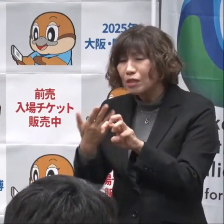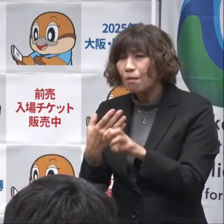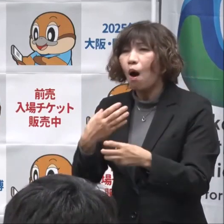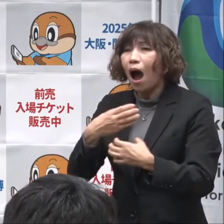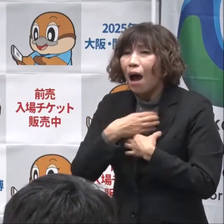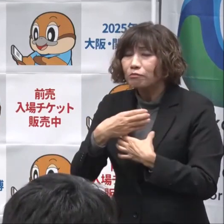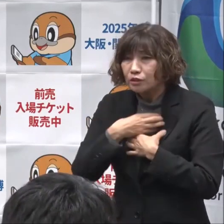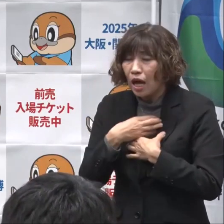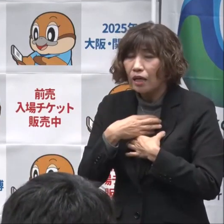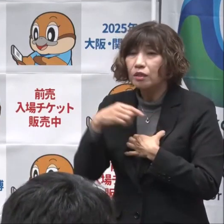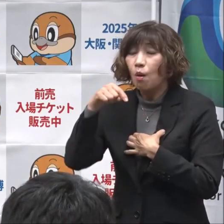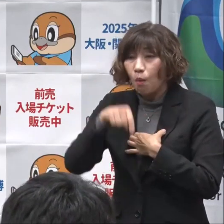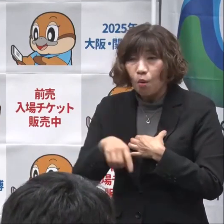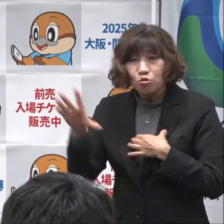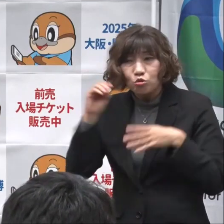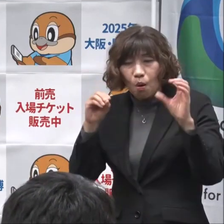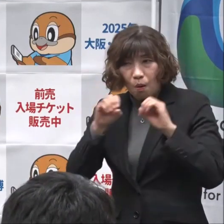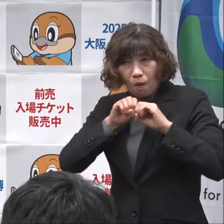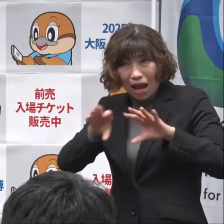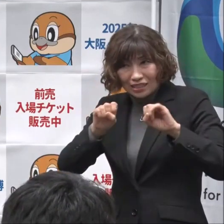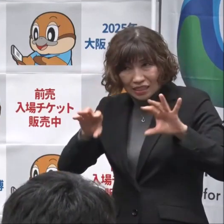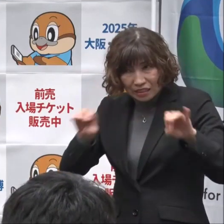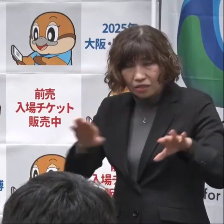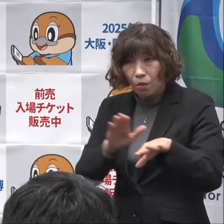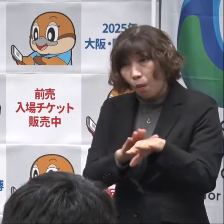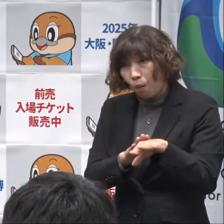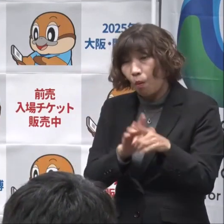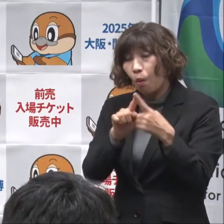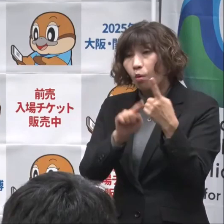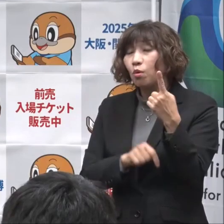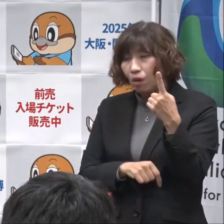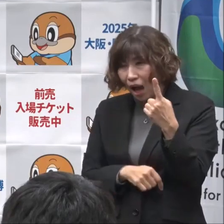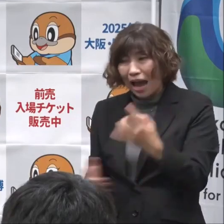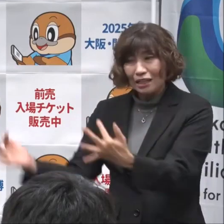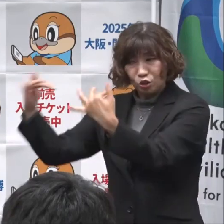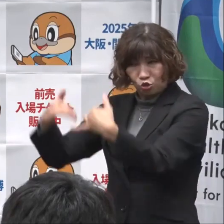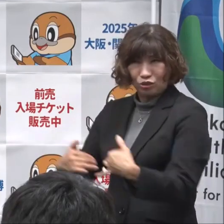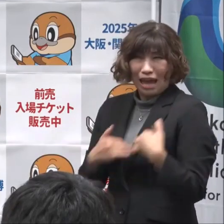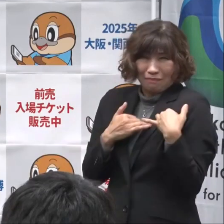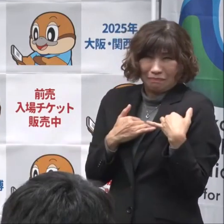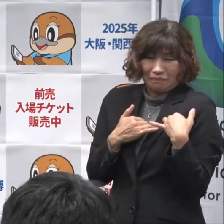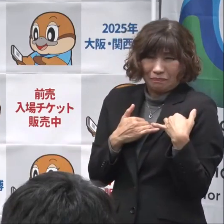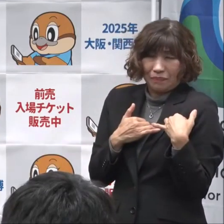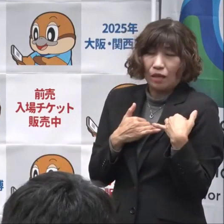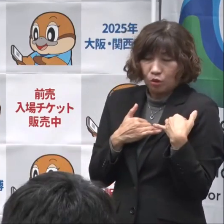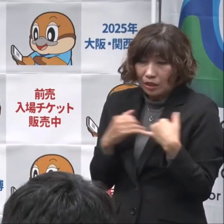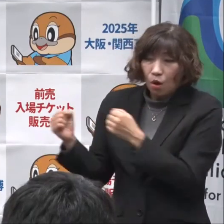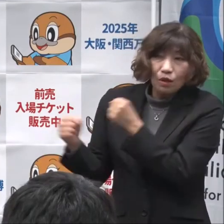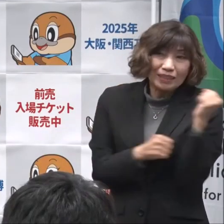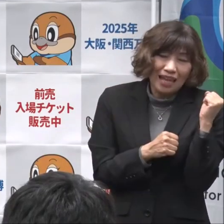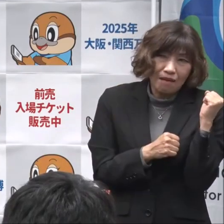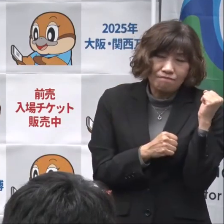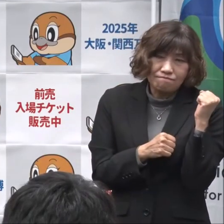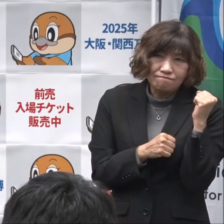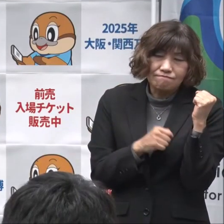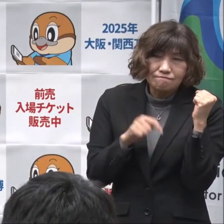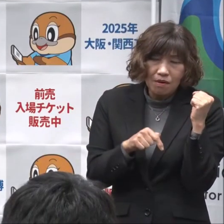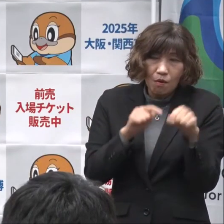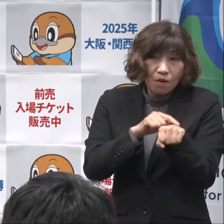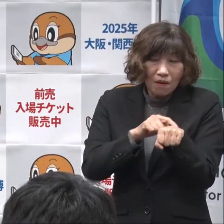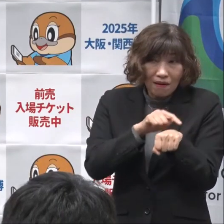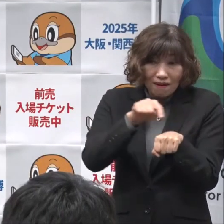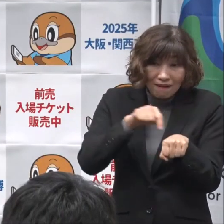発信していくであったりとか、あとはその津波からのその避難のその時間というふうな面で、今